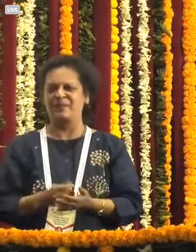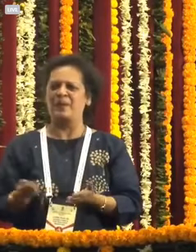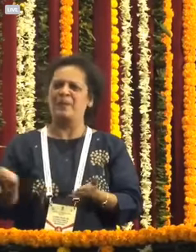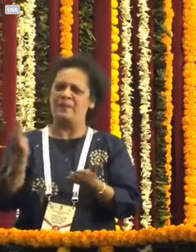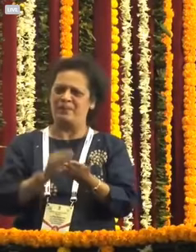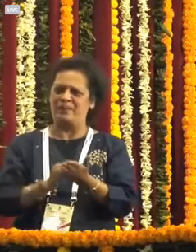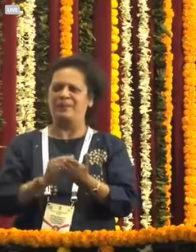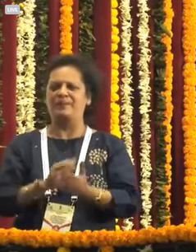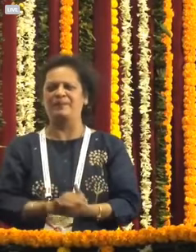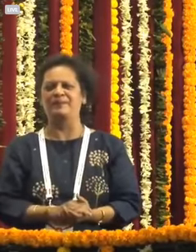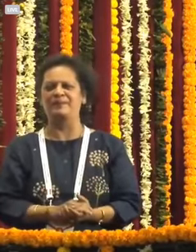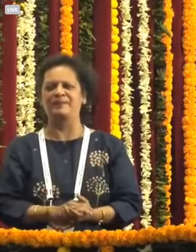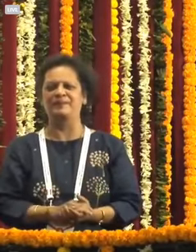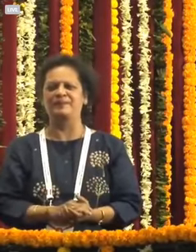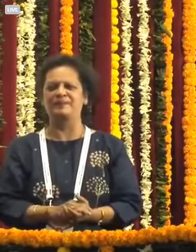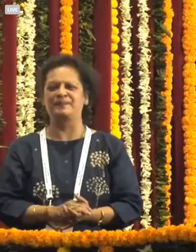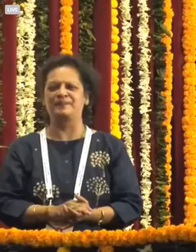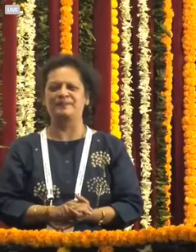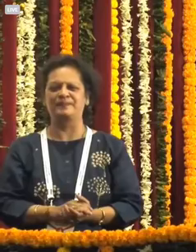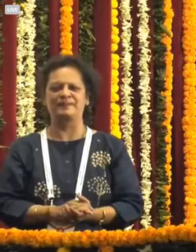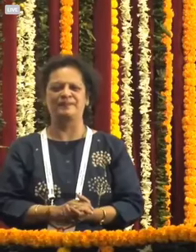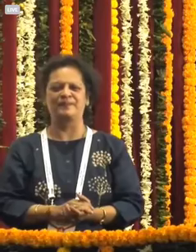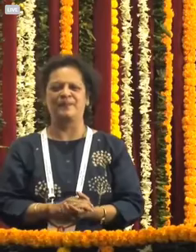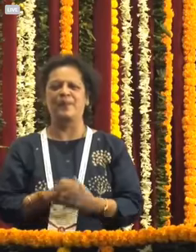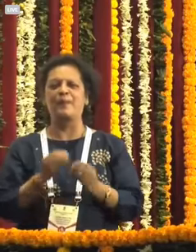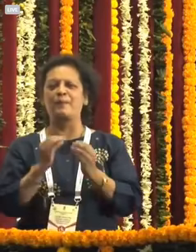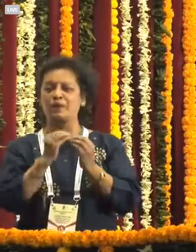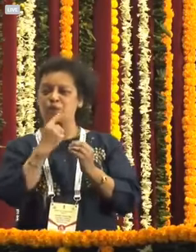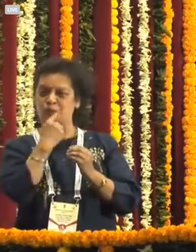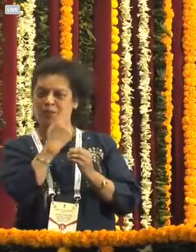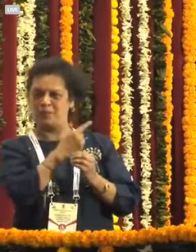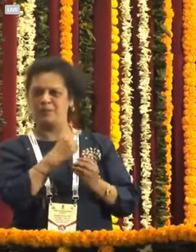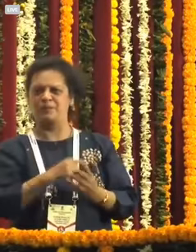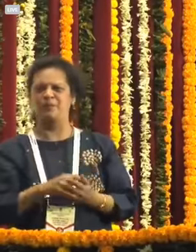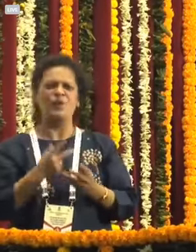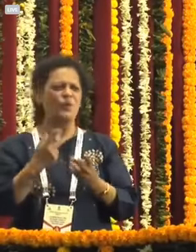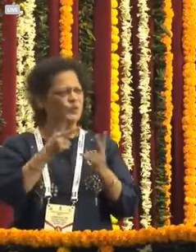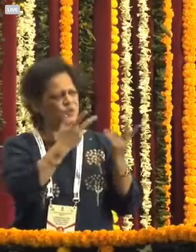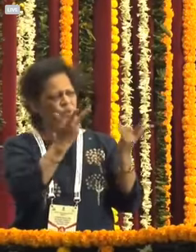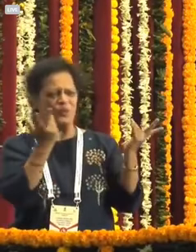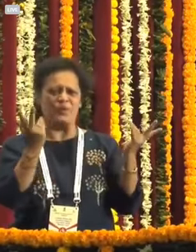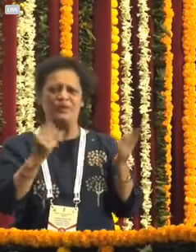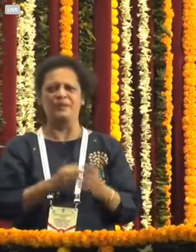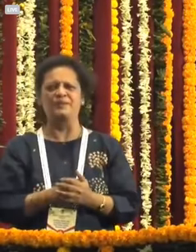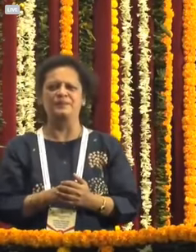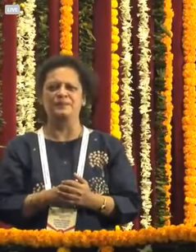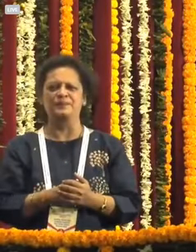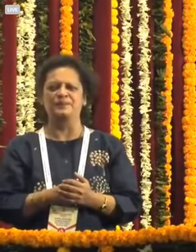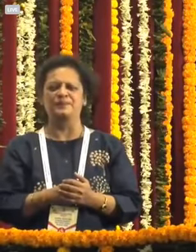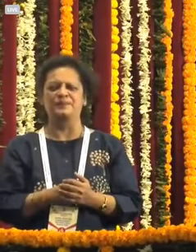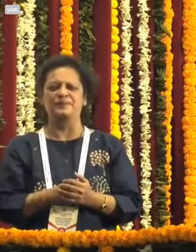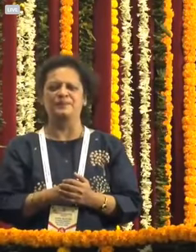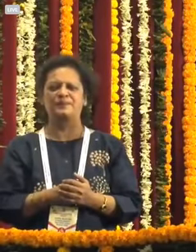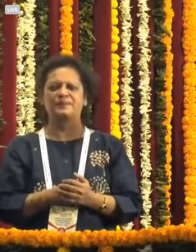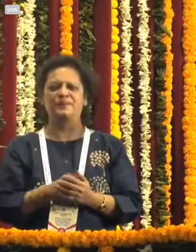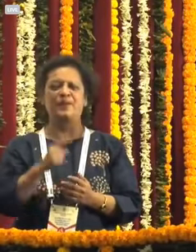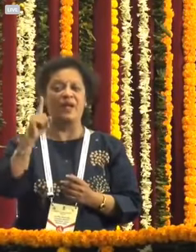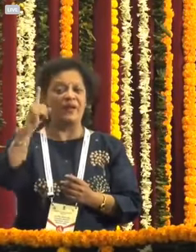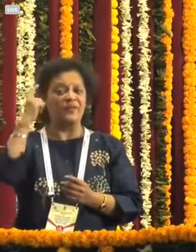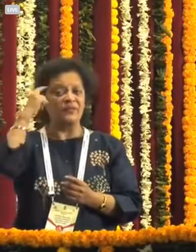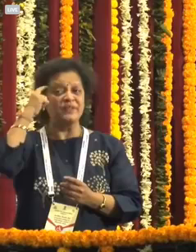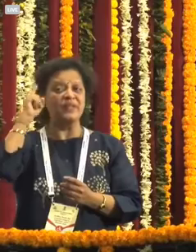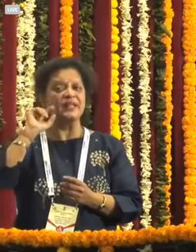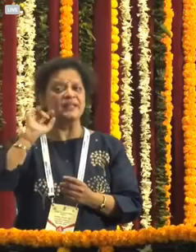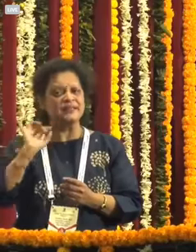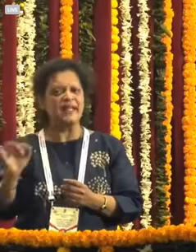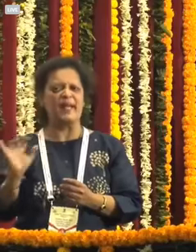मी सांगेन की बच्चू भाऊ काय कोणी काय हे सगळे जे लोक आहेत एका विचाराने हे